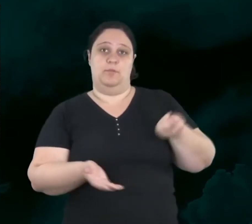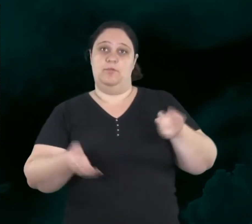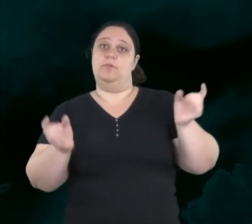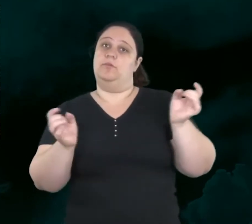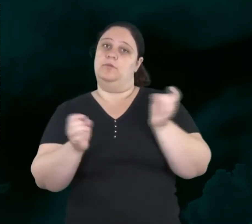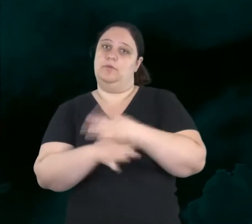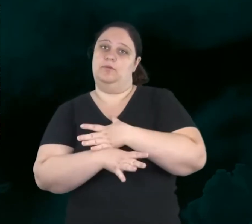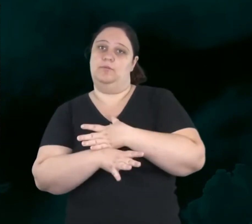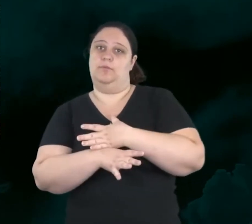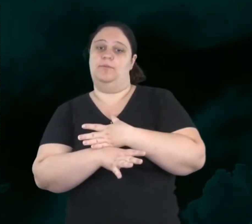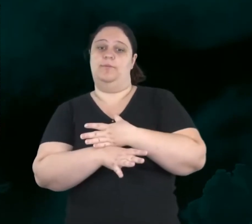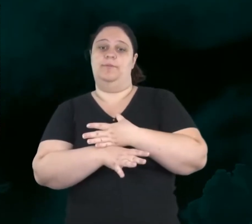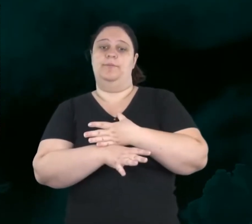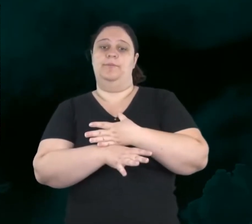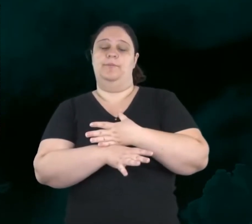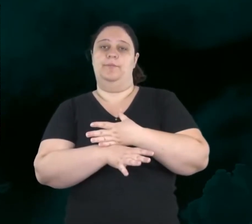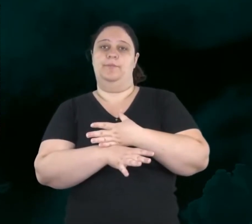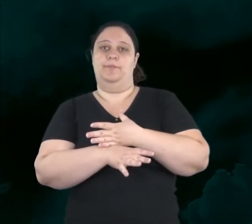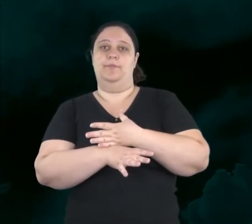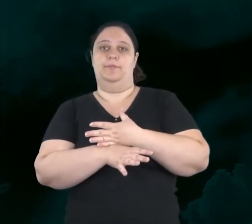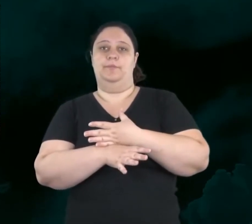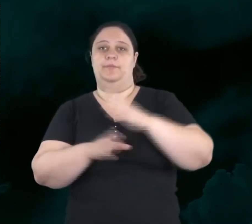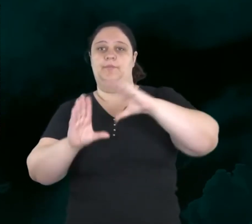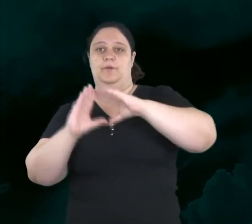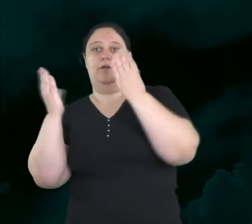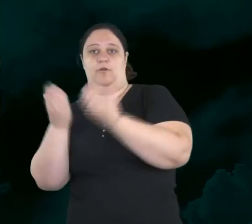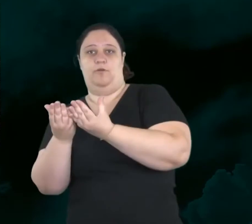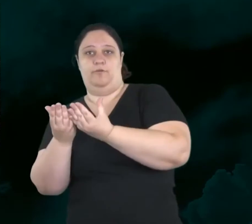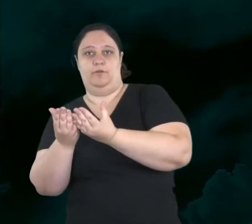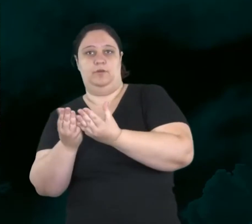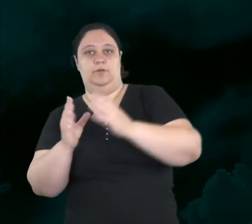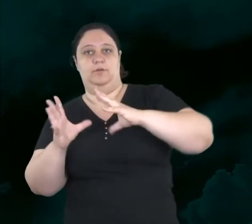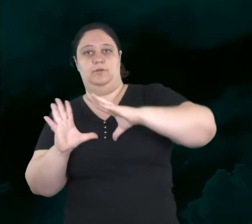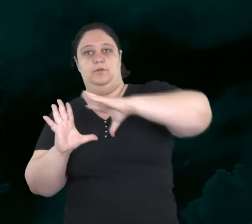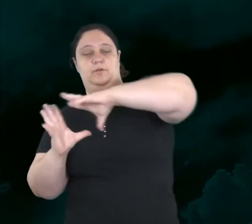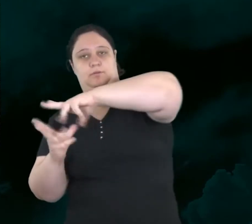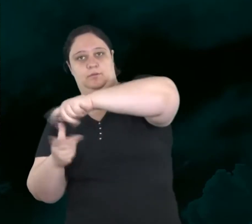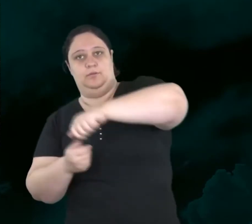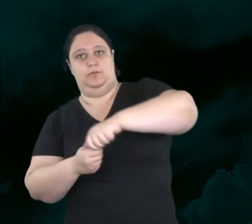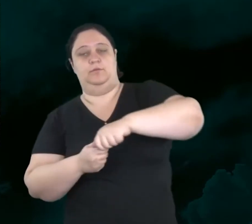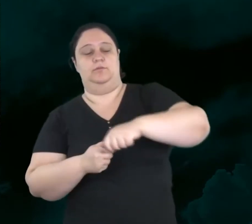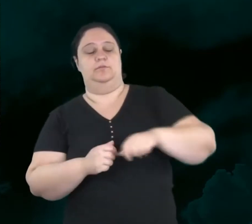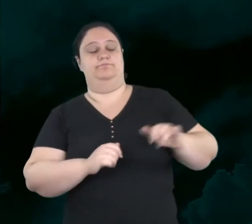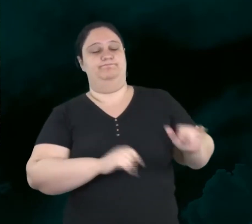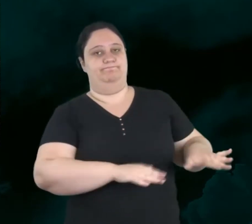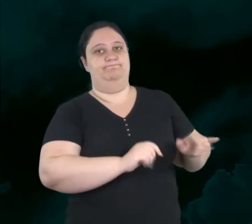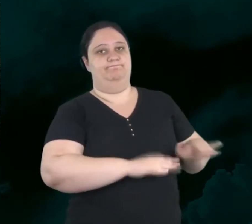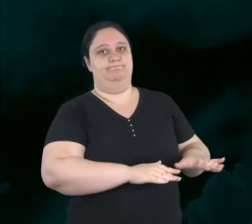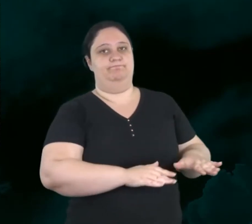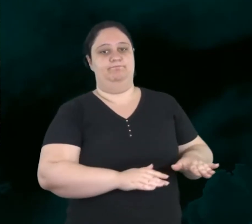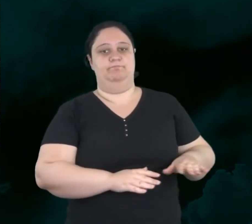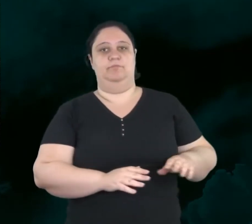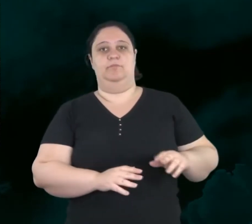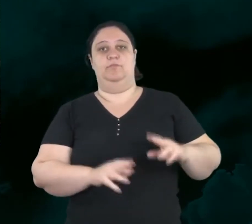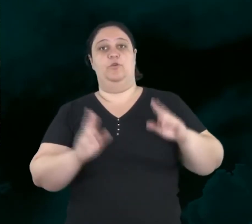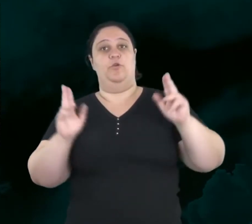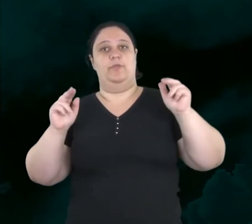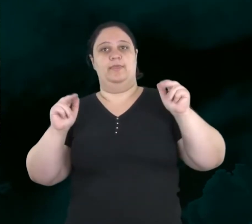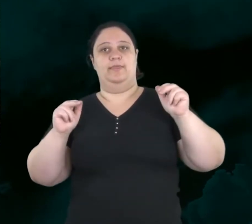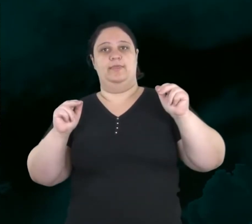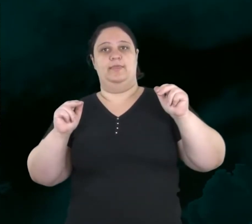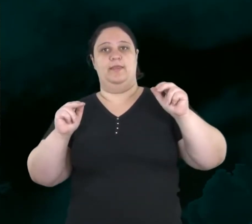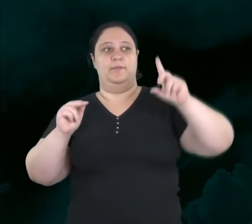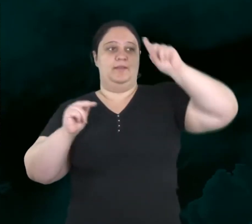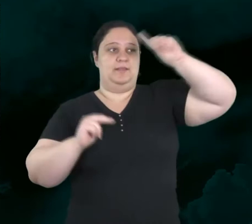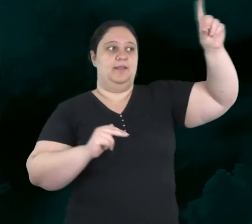terminaremos a conferência internacional com tema geral, Deus nos chama para o seu